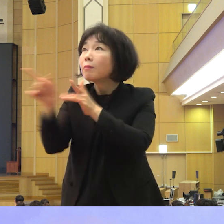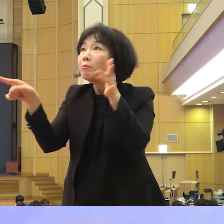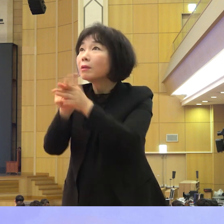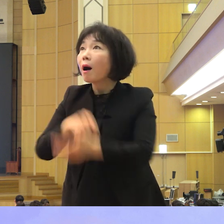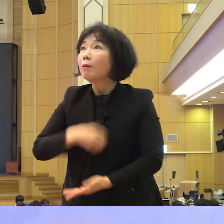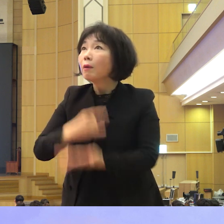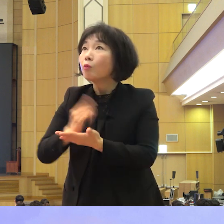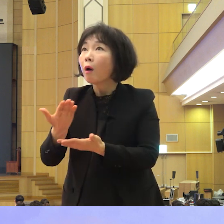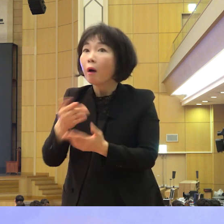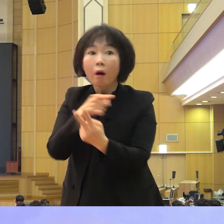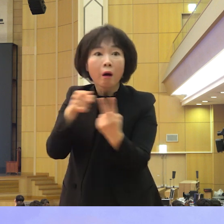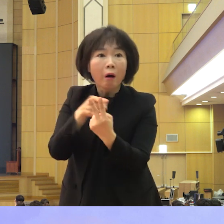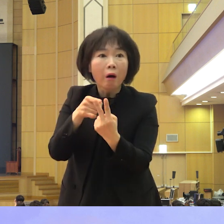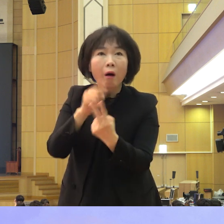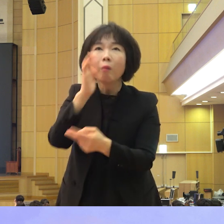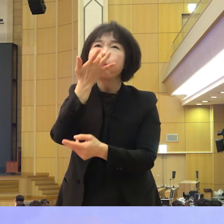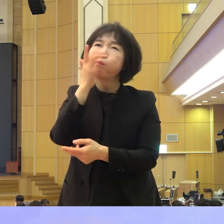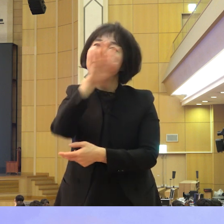말이냐 이거예요.